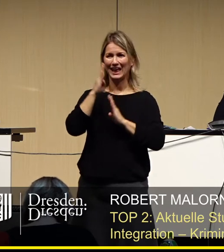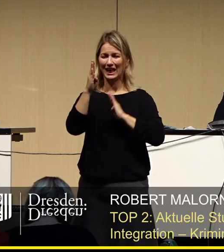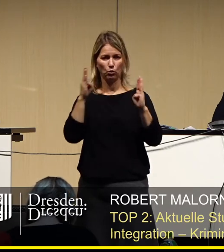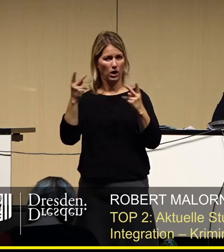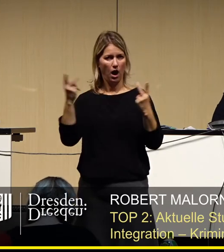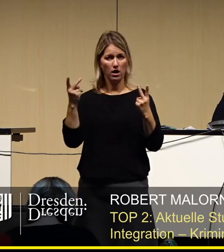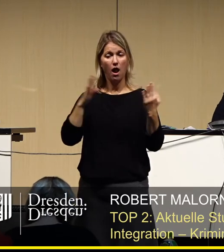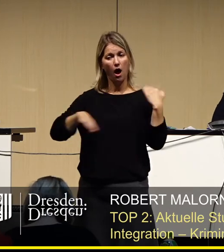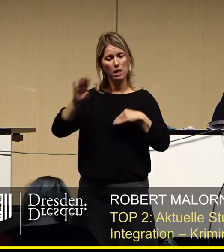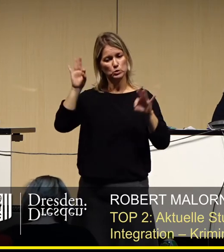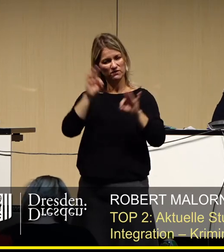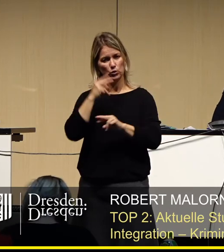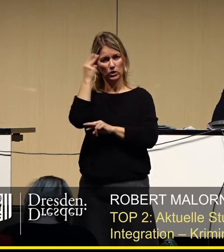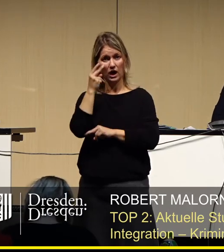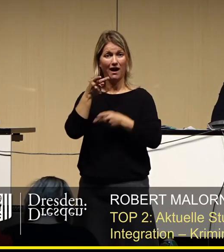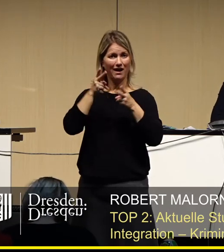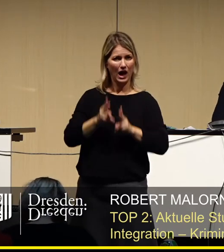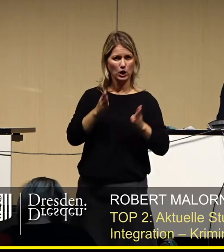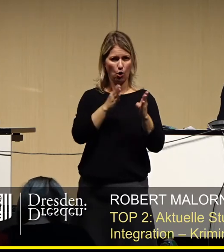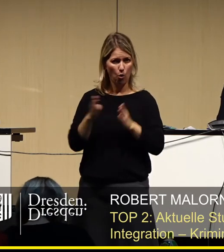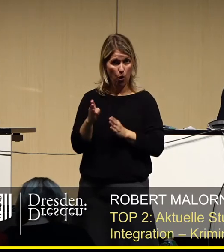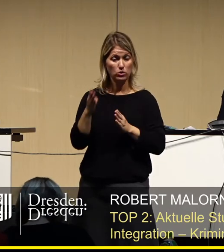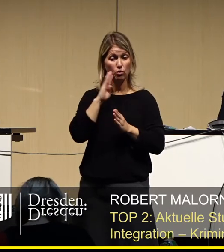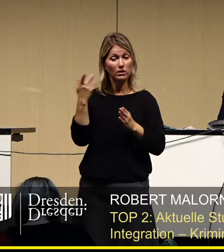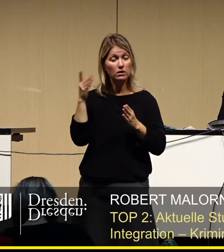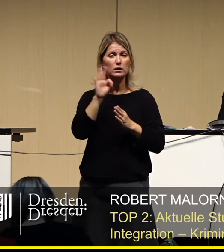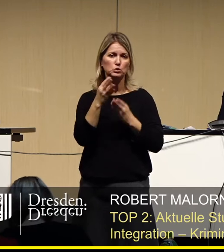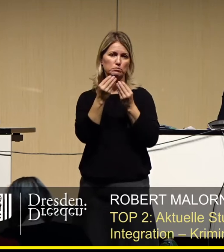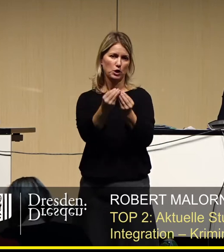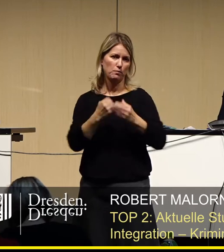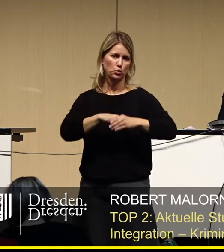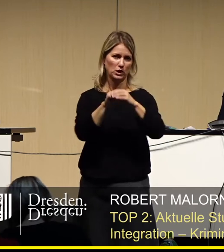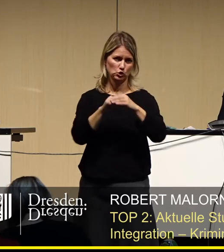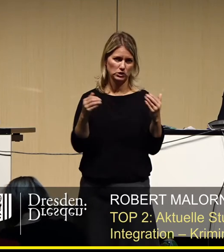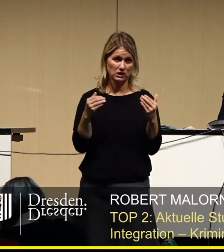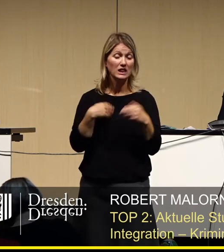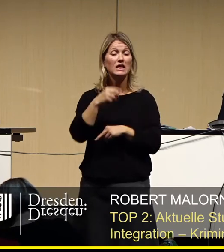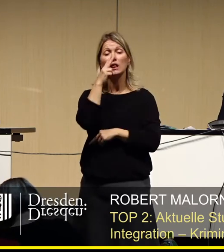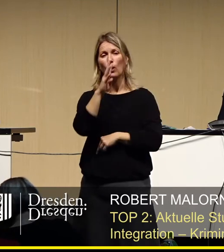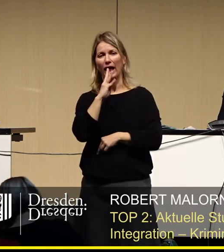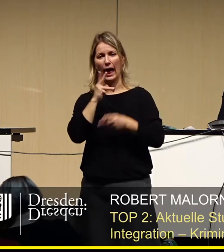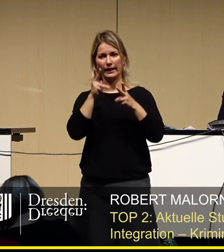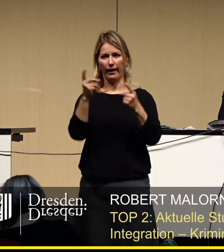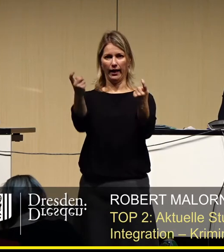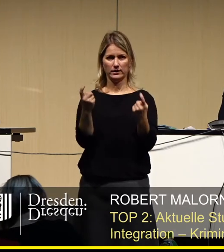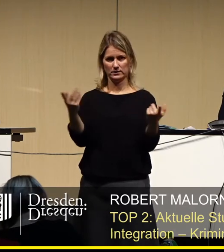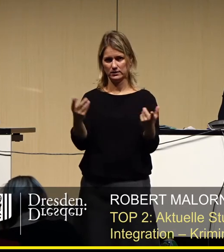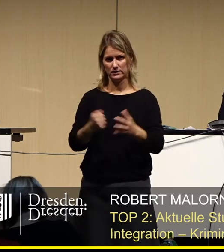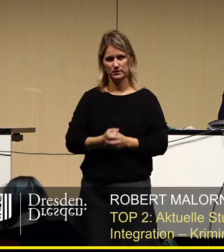dass diejenigen, die Recht und Ordnung durchsetzen, auch Unterstützung erhalten und nicht nur in Form von Rederecht heute hier in diesem